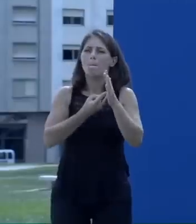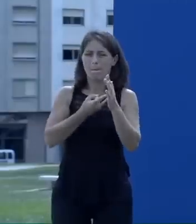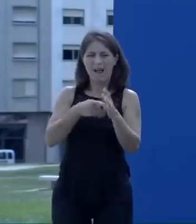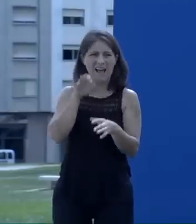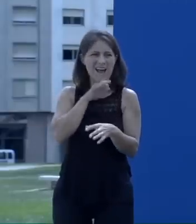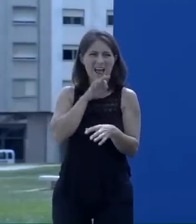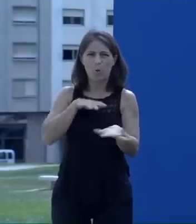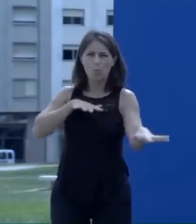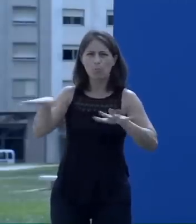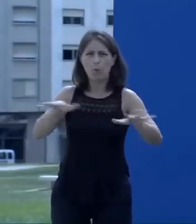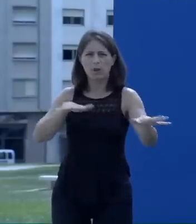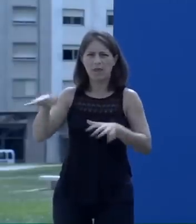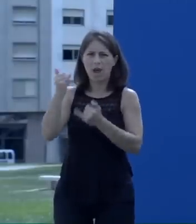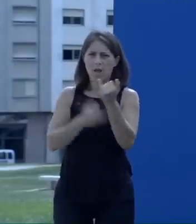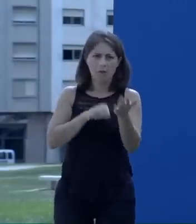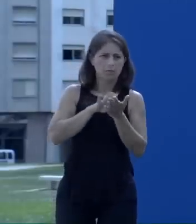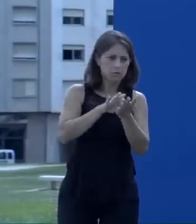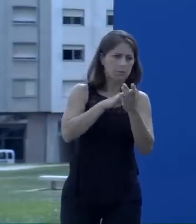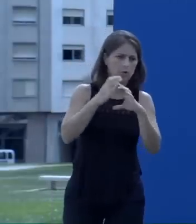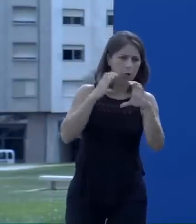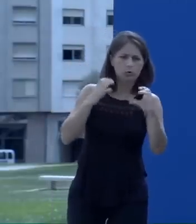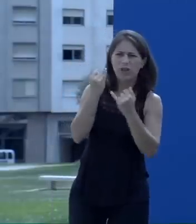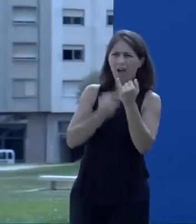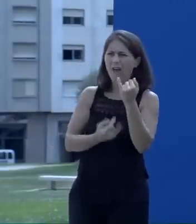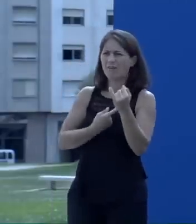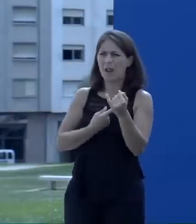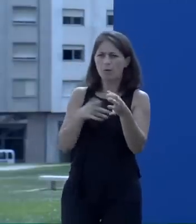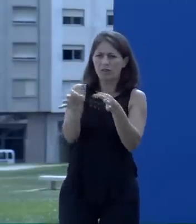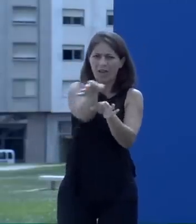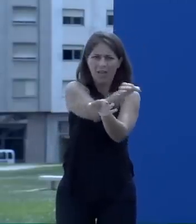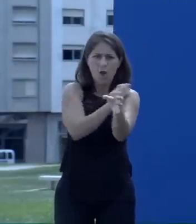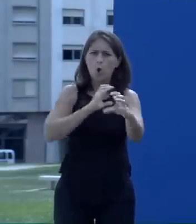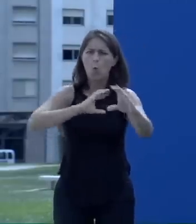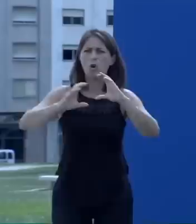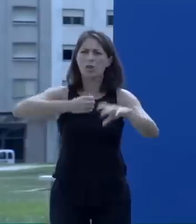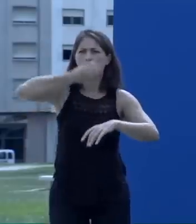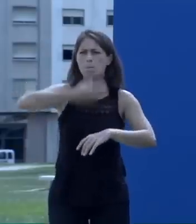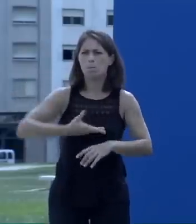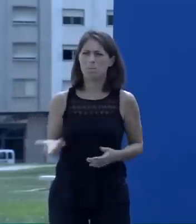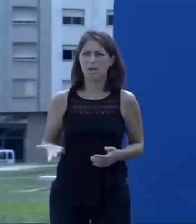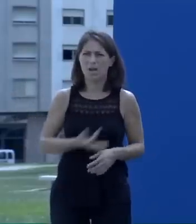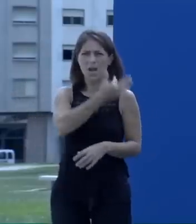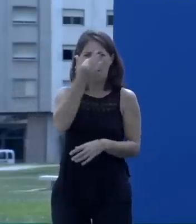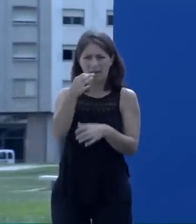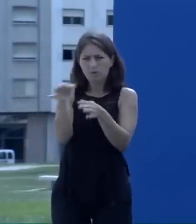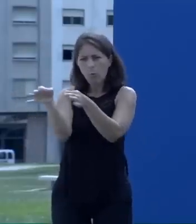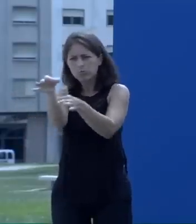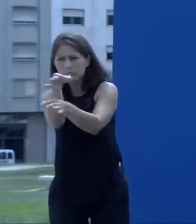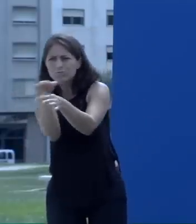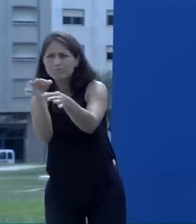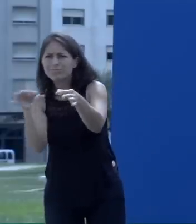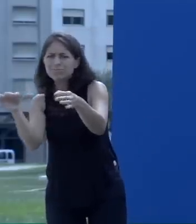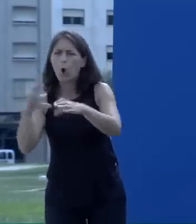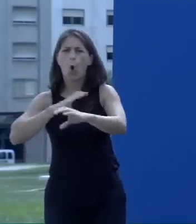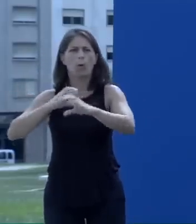as liñas de servicio público de bus para que as comarcas estean internamente ben comunicadas cas cabezas de comarca e cas subcomarcas, e